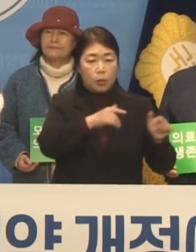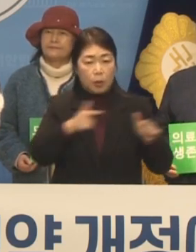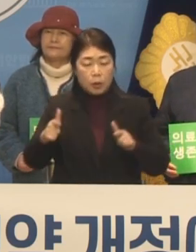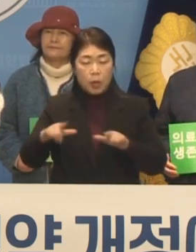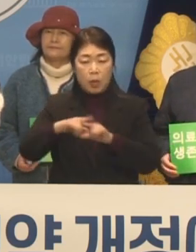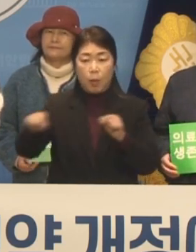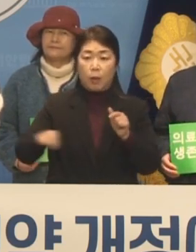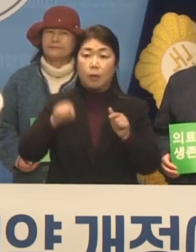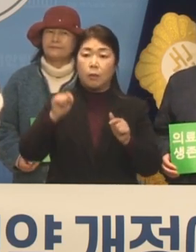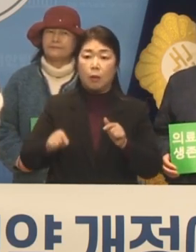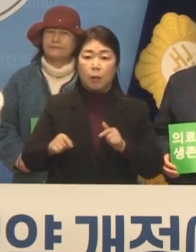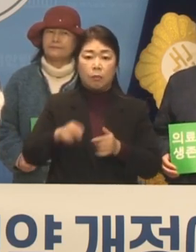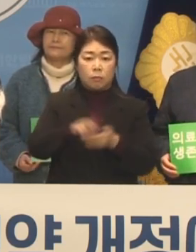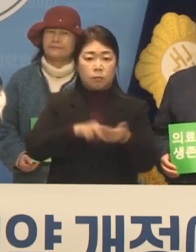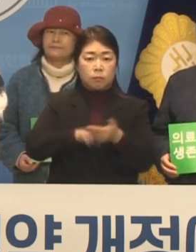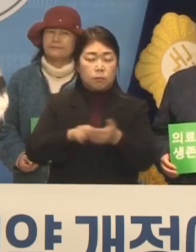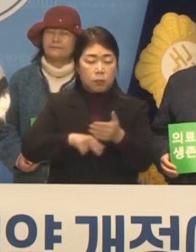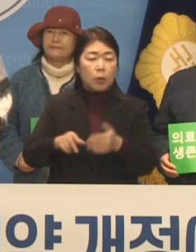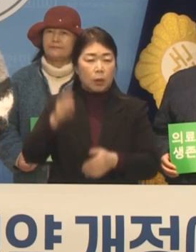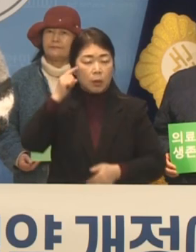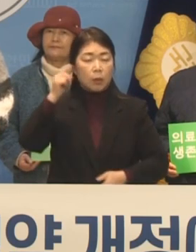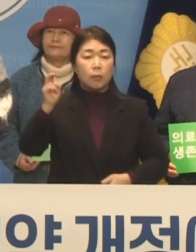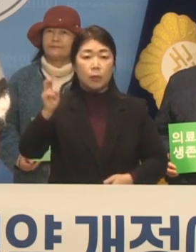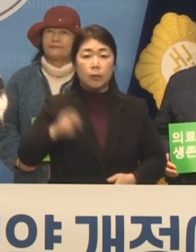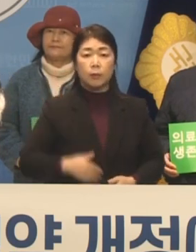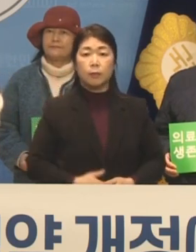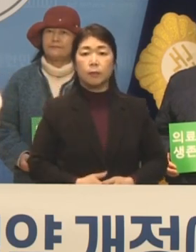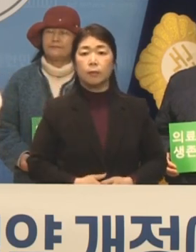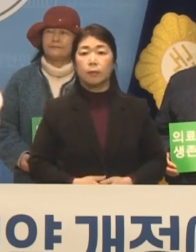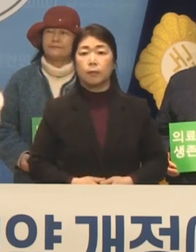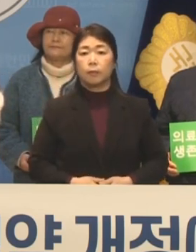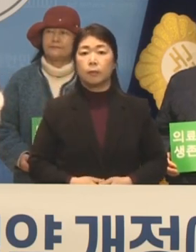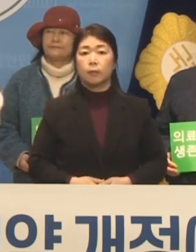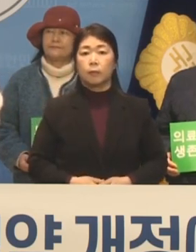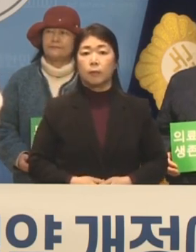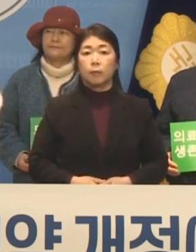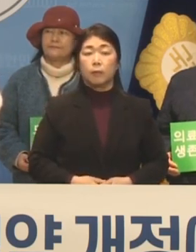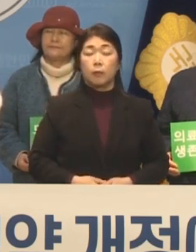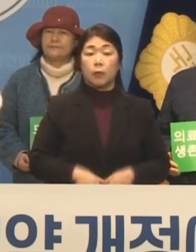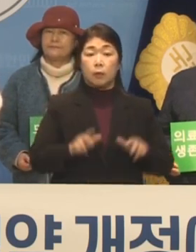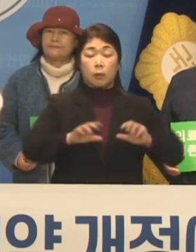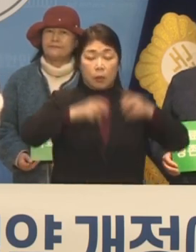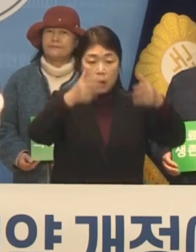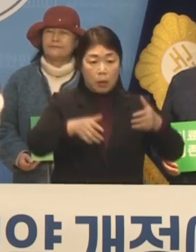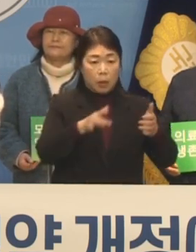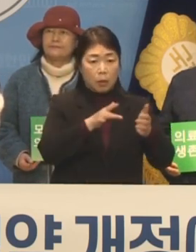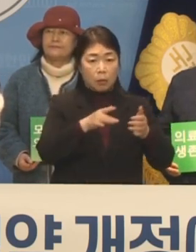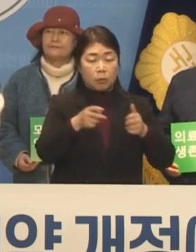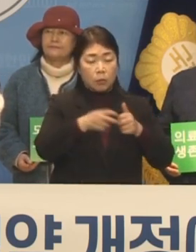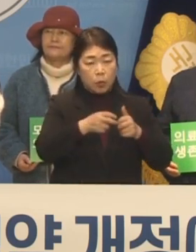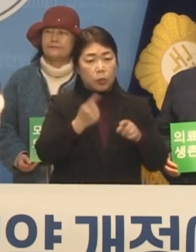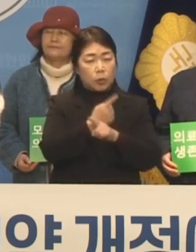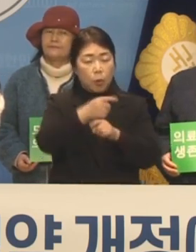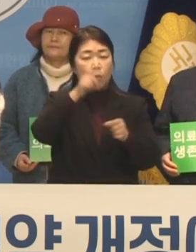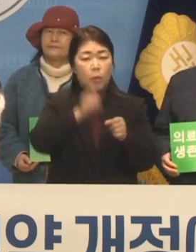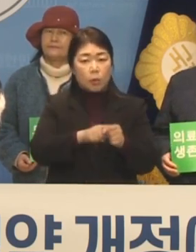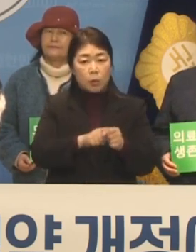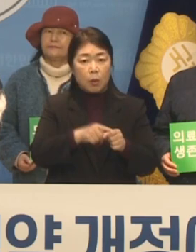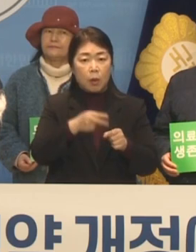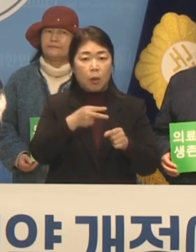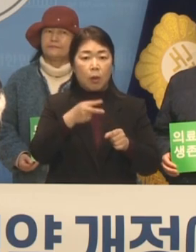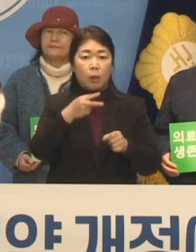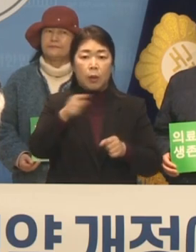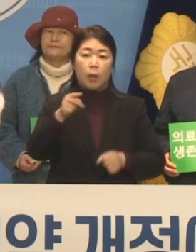일본 내에서 활발히 유통될 것으로 전망되고 있습니다. 현재 전 세계 의료 목적 대마 시장의 규모는 연간